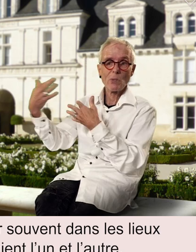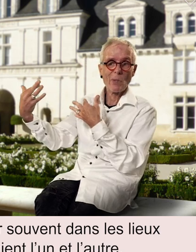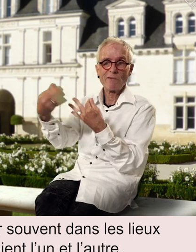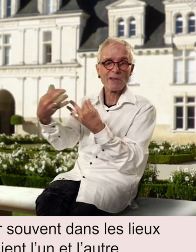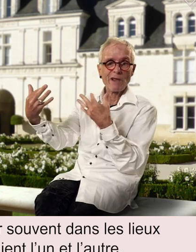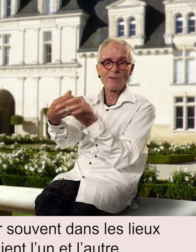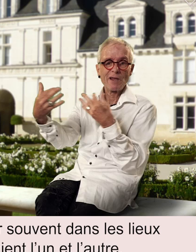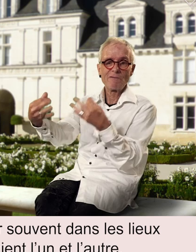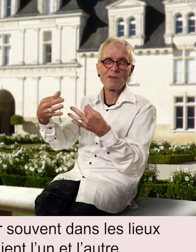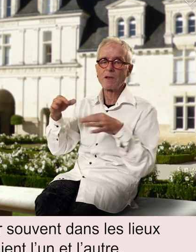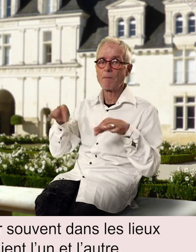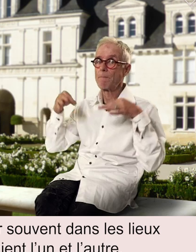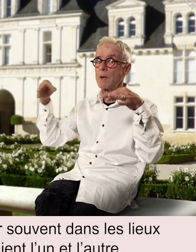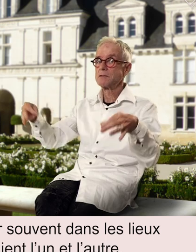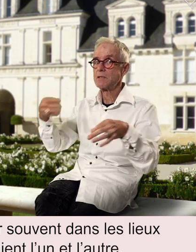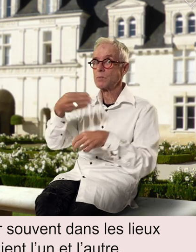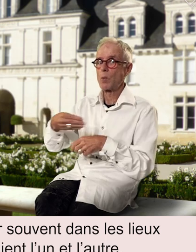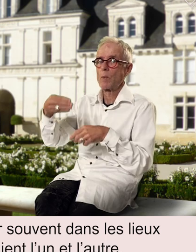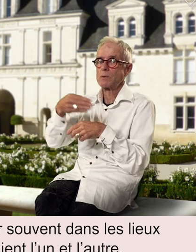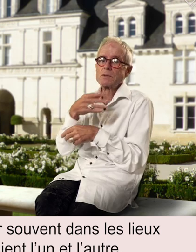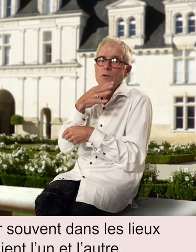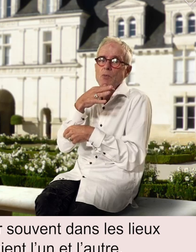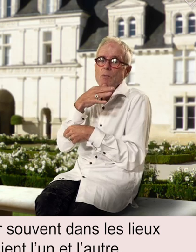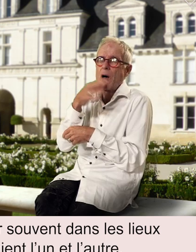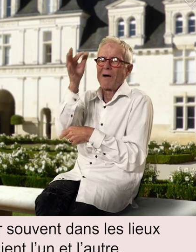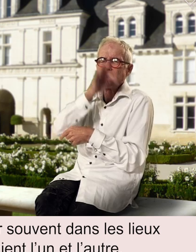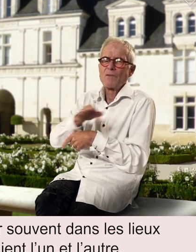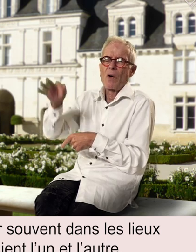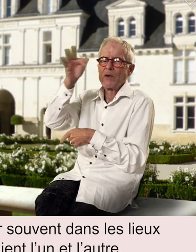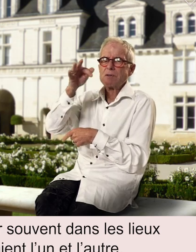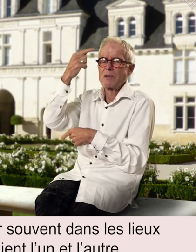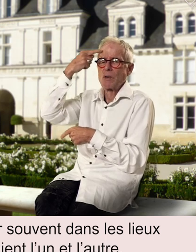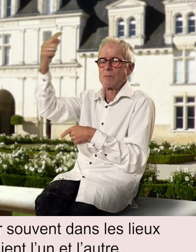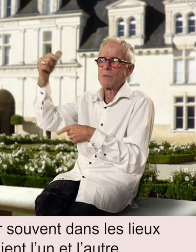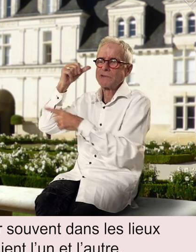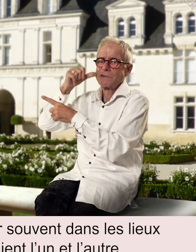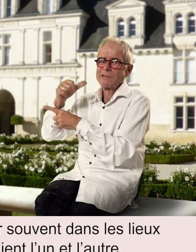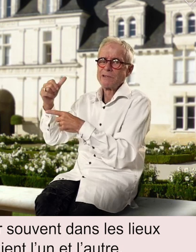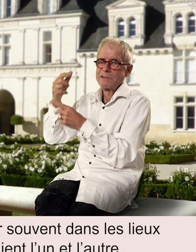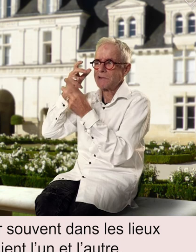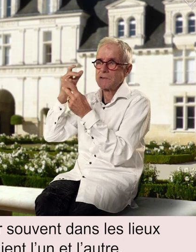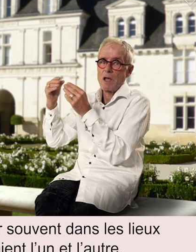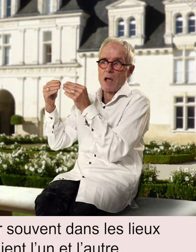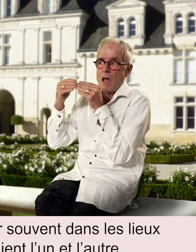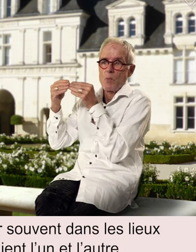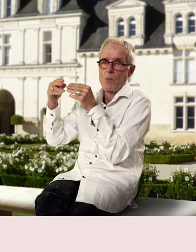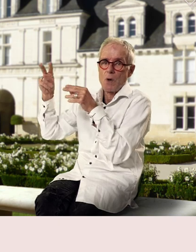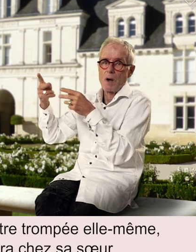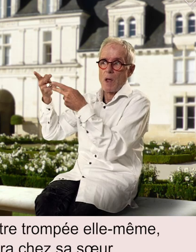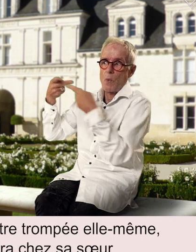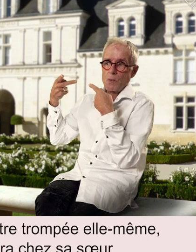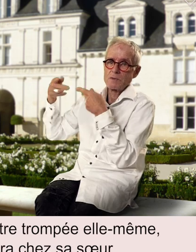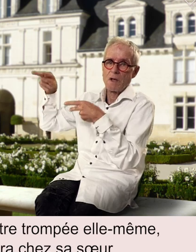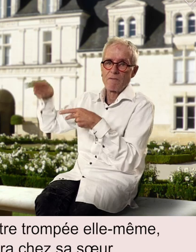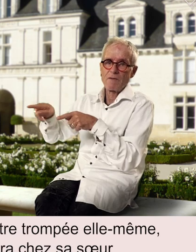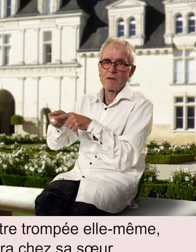La princesse de Montpensier, ne pouvant souffrir qu'un homme que toute la France croyait amoureux de Madame, osa lui dire qu'il l'était d'elle, et